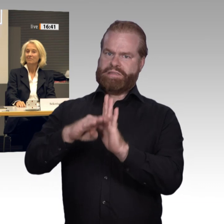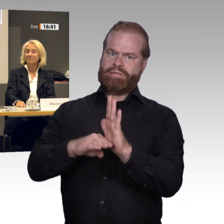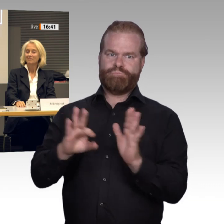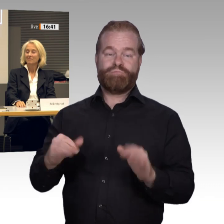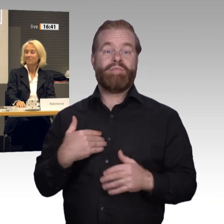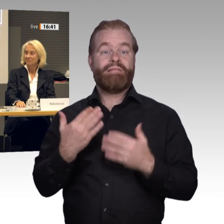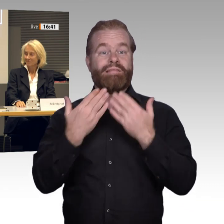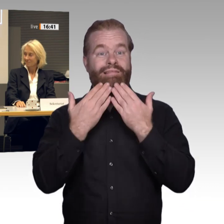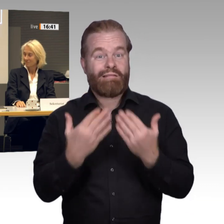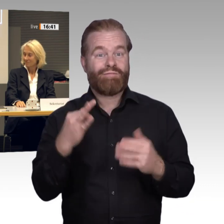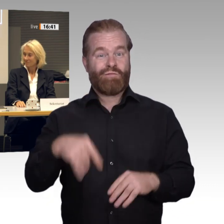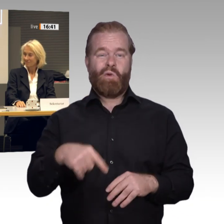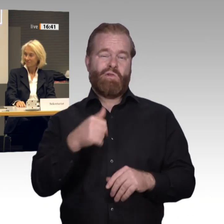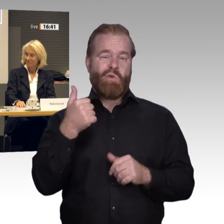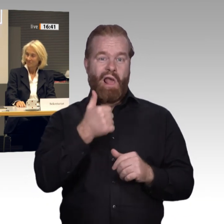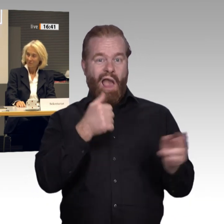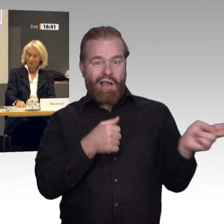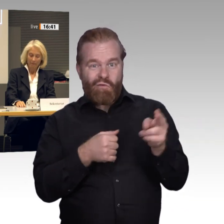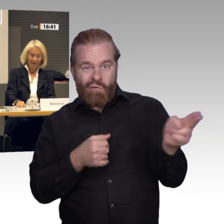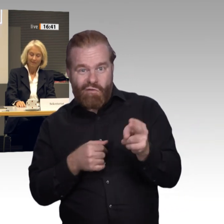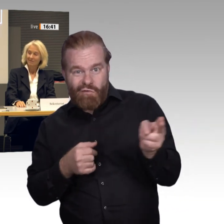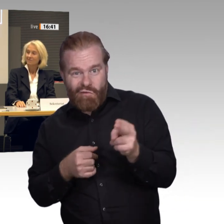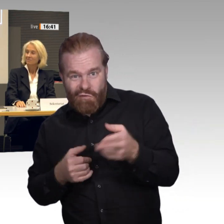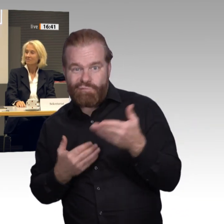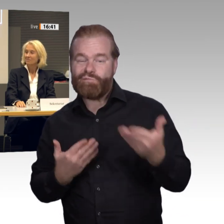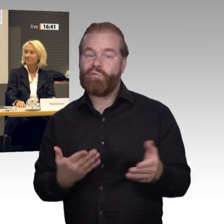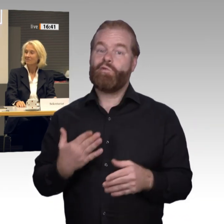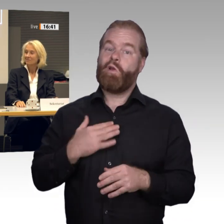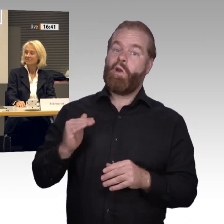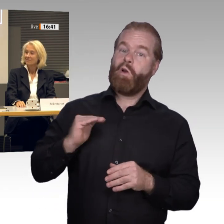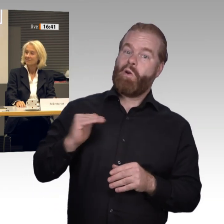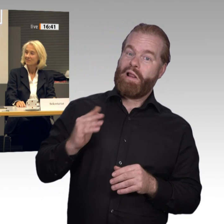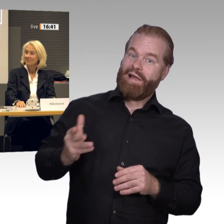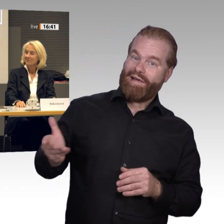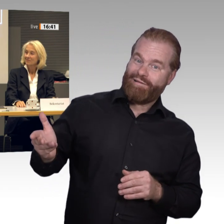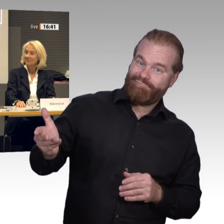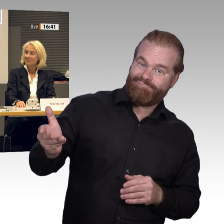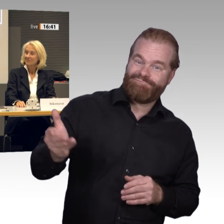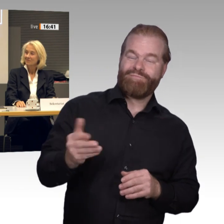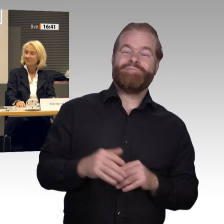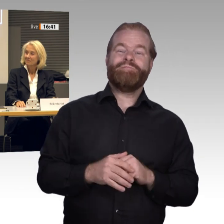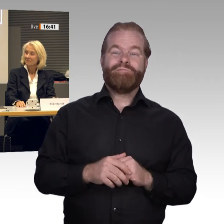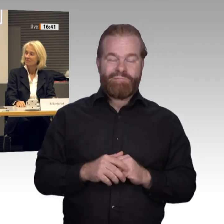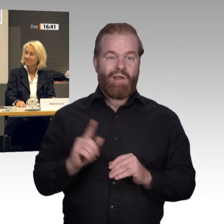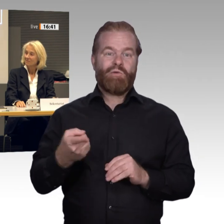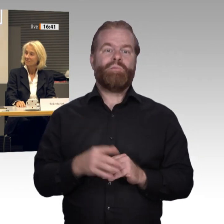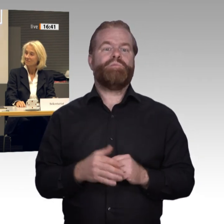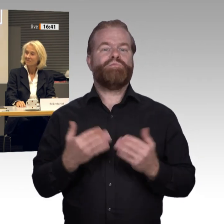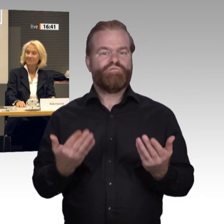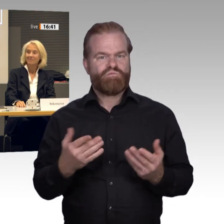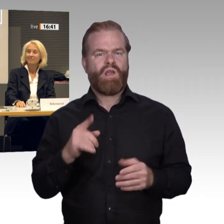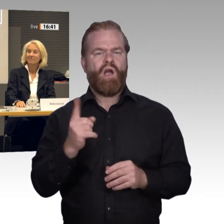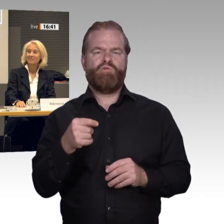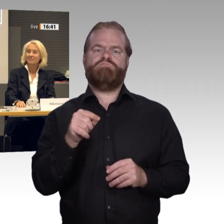und Kollegen. Und das erklärt auch sozusagen auch die Zuhörerinnen und Zuhörer, die da sind, welche Bedeutung